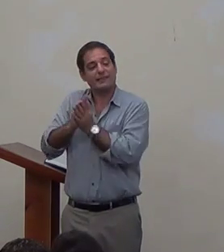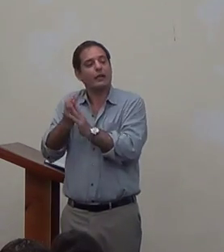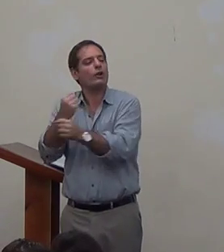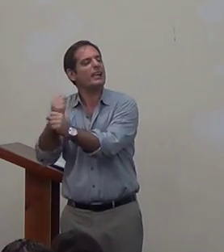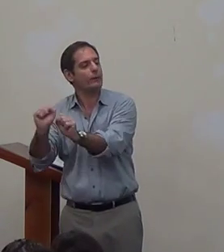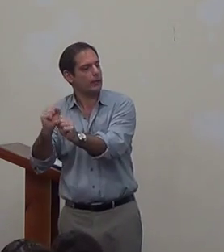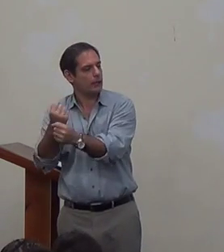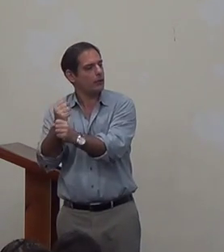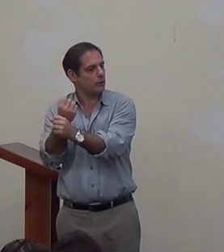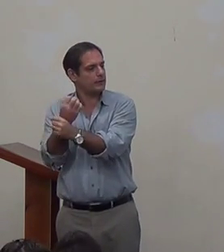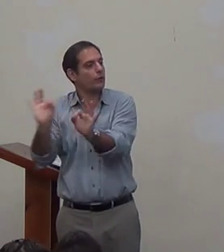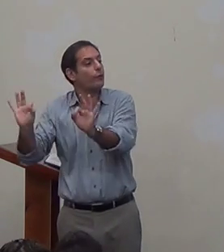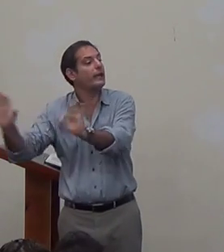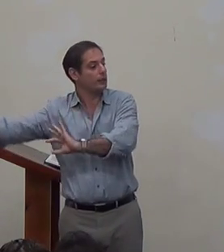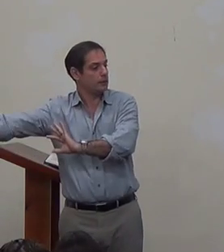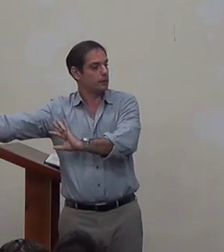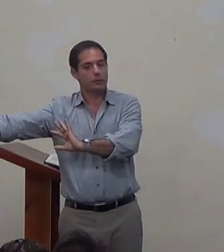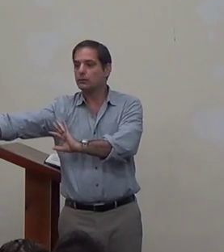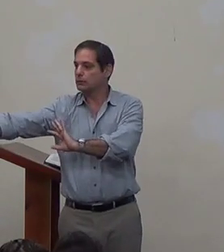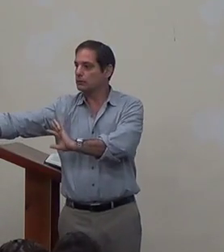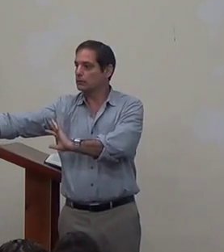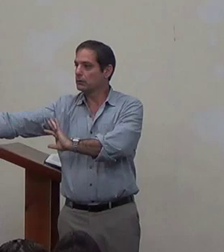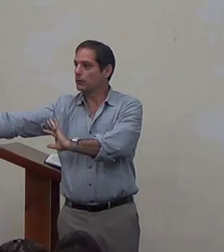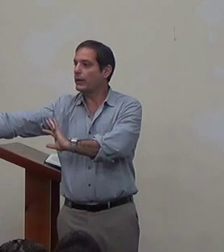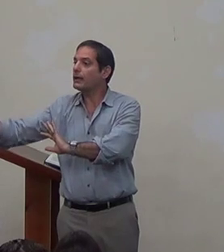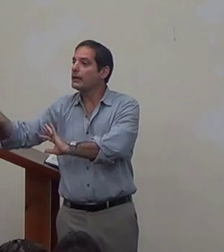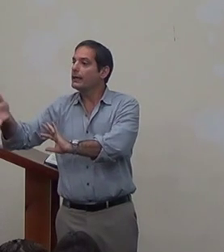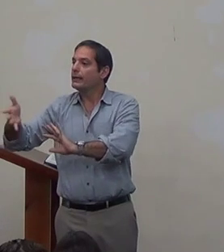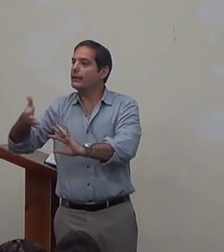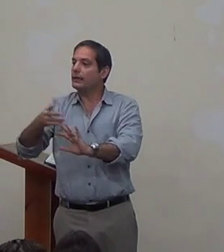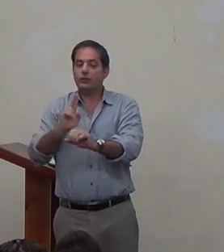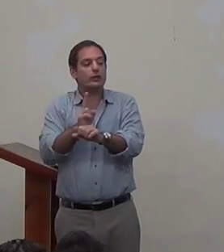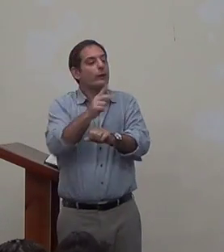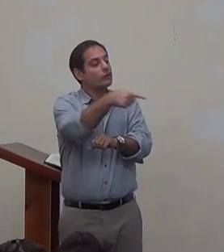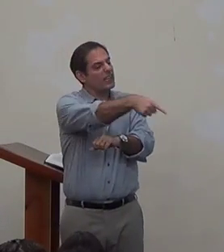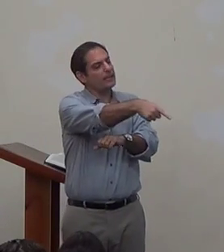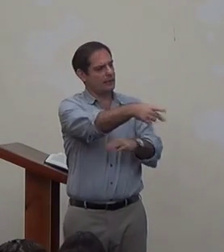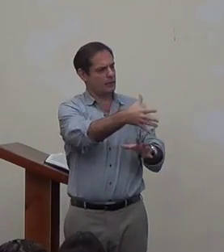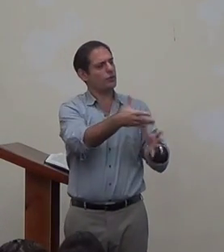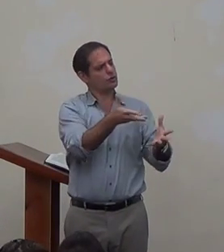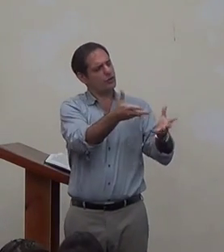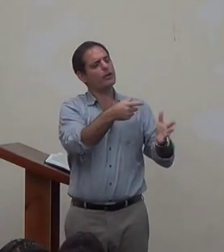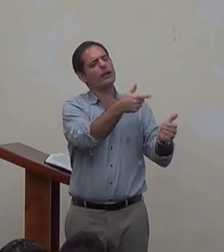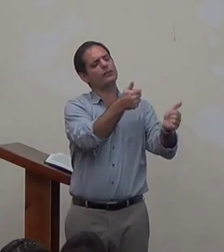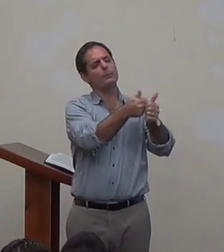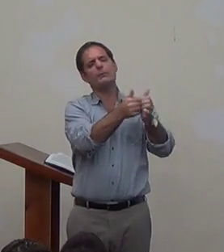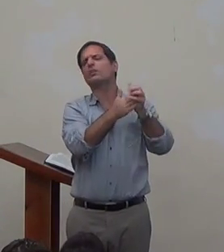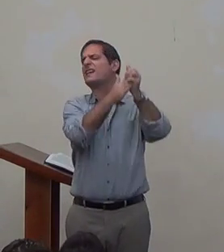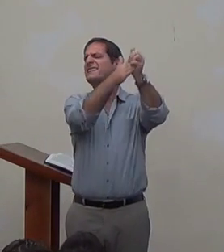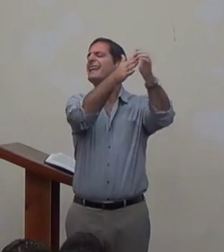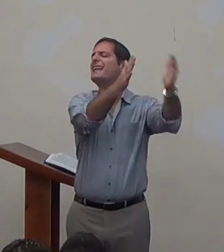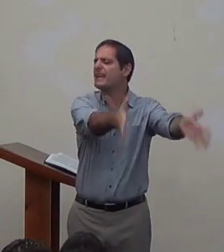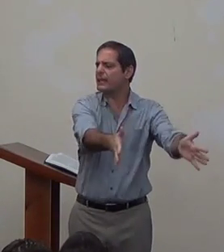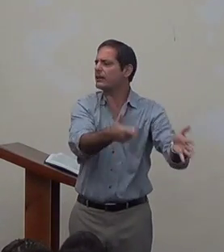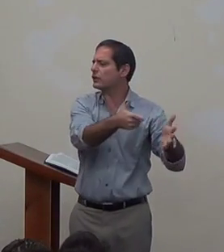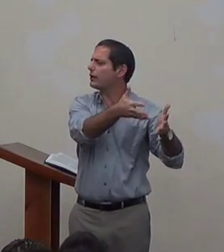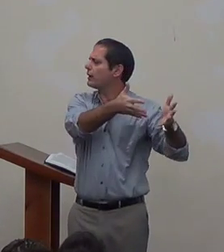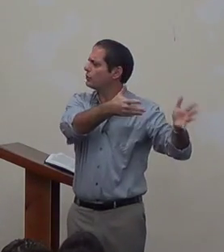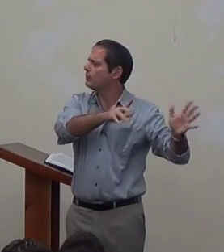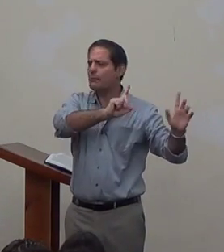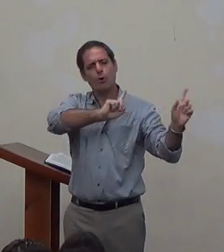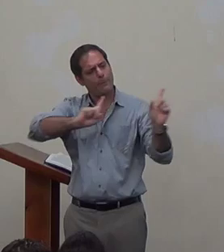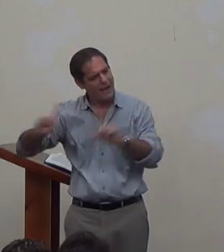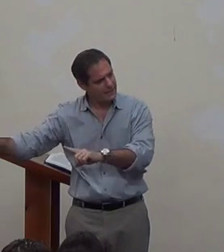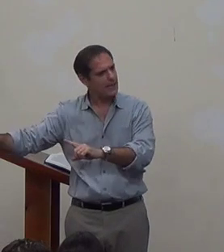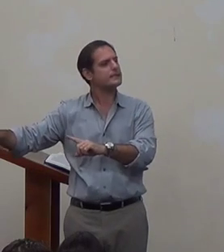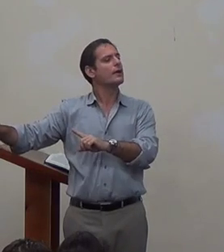yo quiero hacerlos libres, quiero hacerlos free. ¿Ok? Y yo te voy a usar yo quiero que tú mismo seas el líder, yo quiero